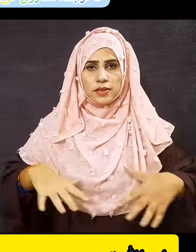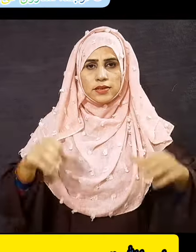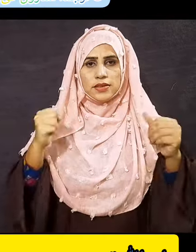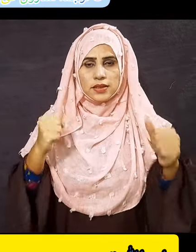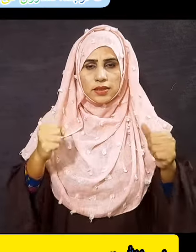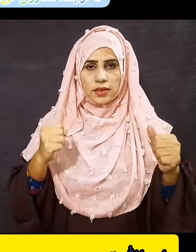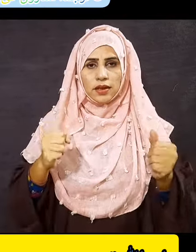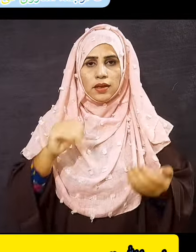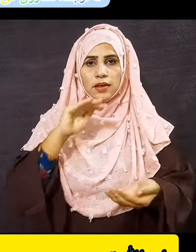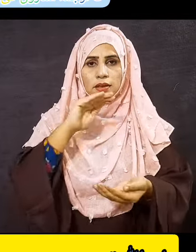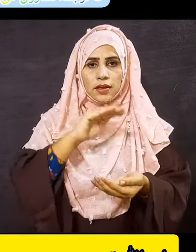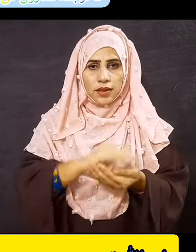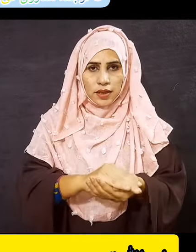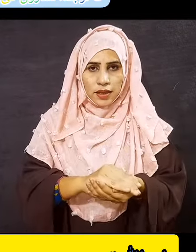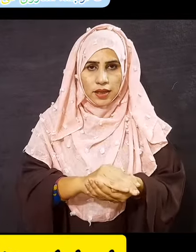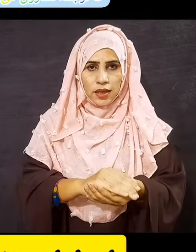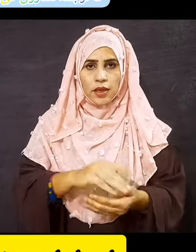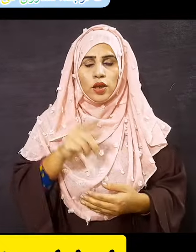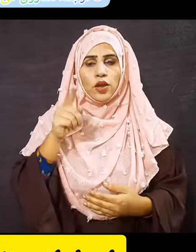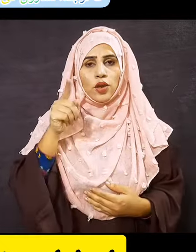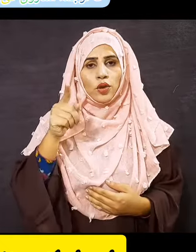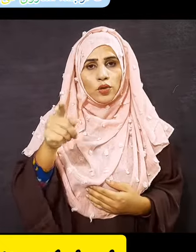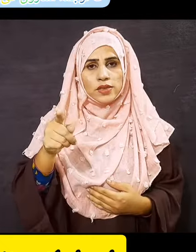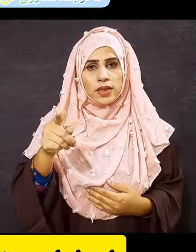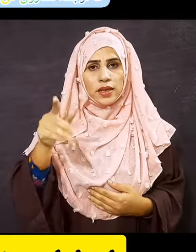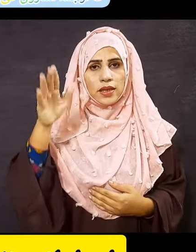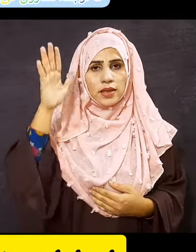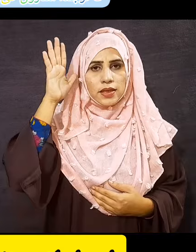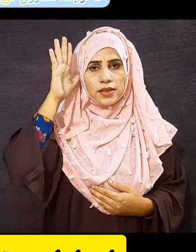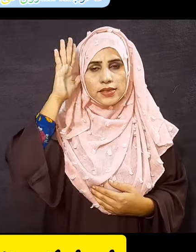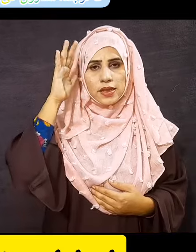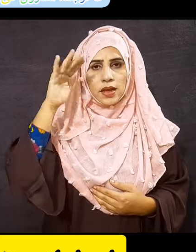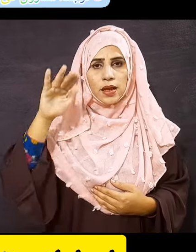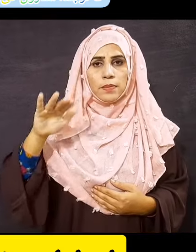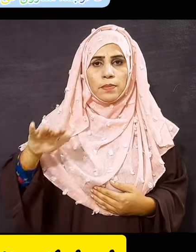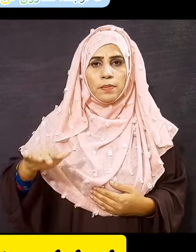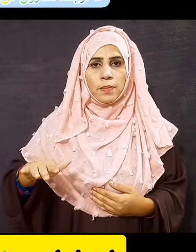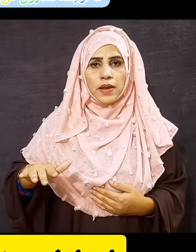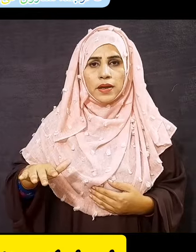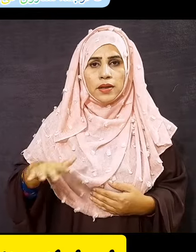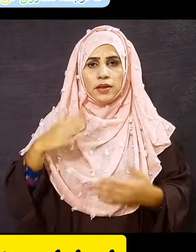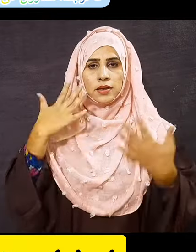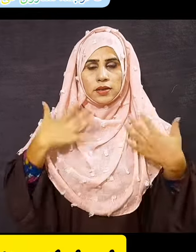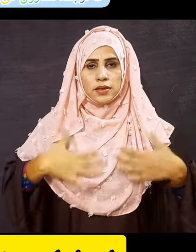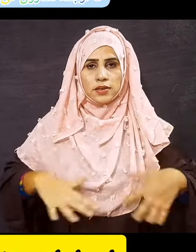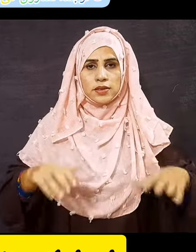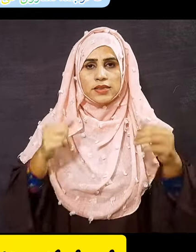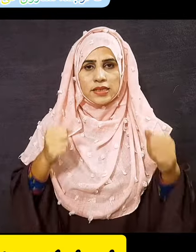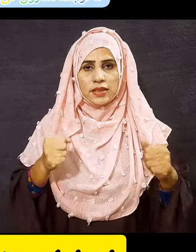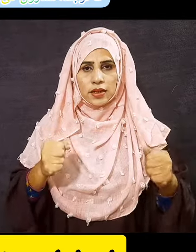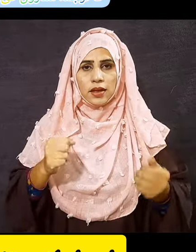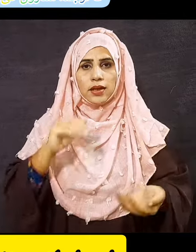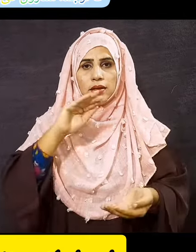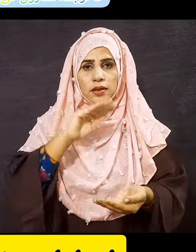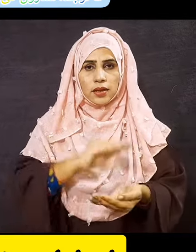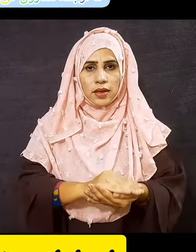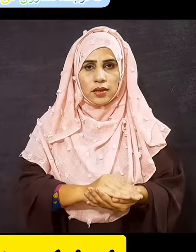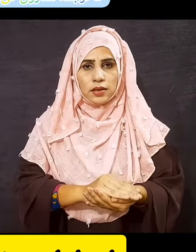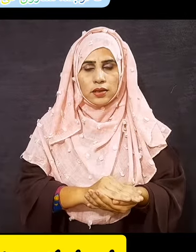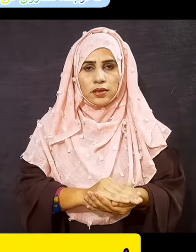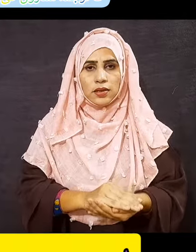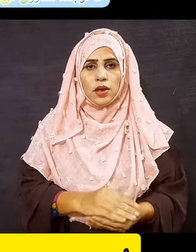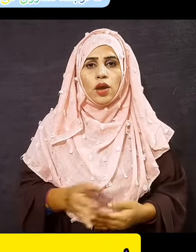زندہ رکھے اسے اسلام پر زندہ رکھ